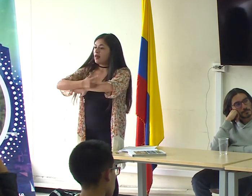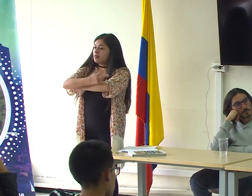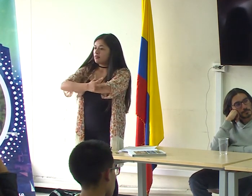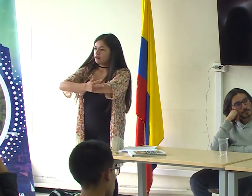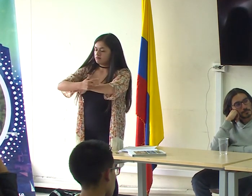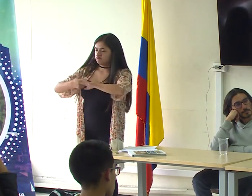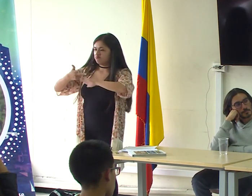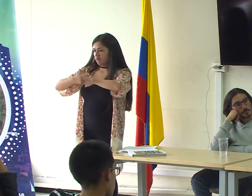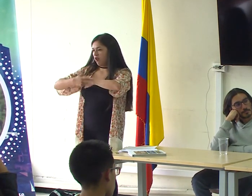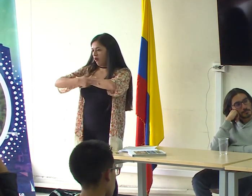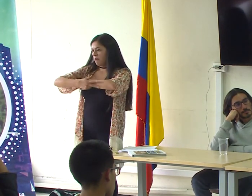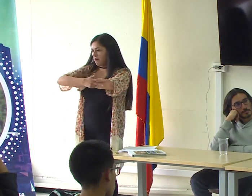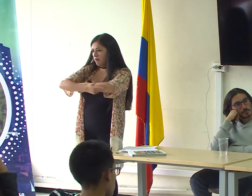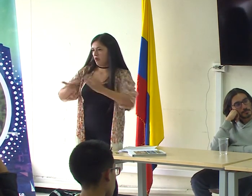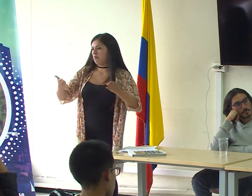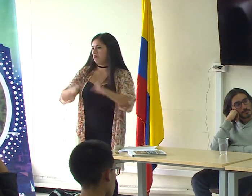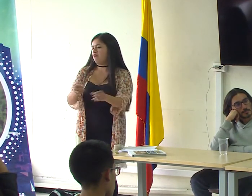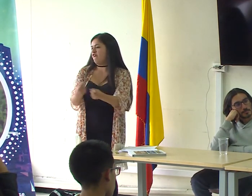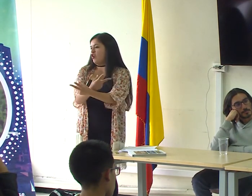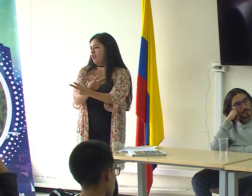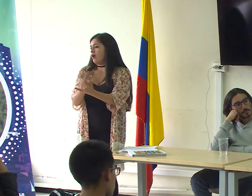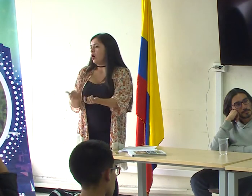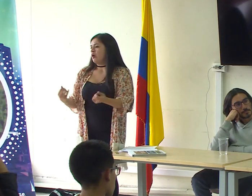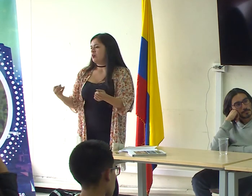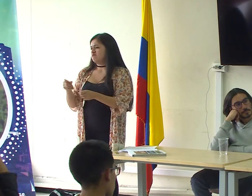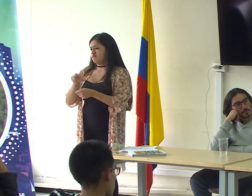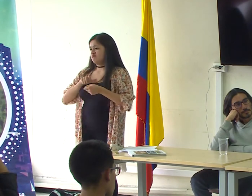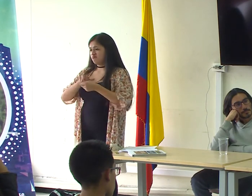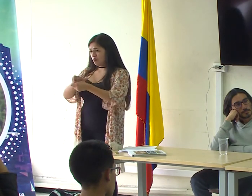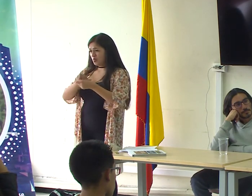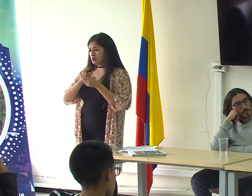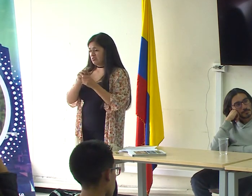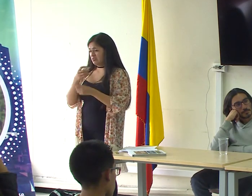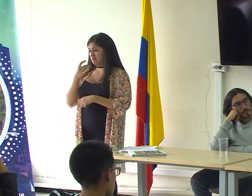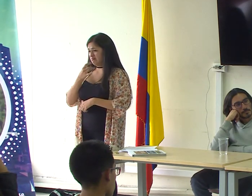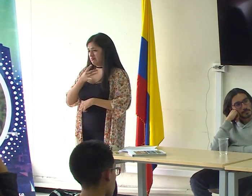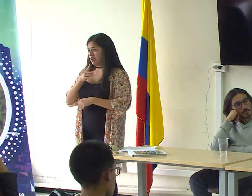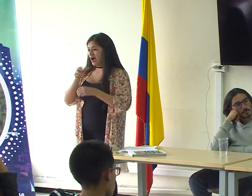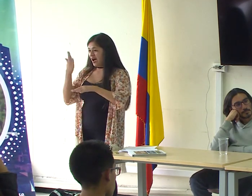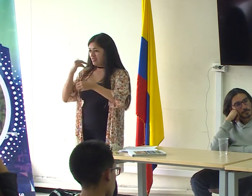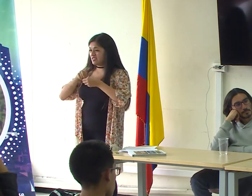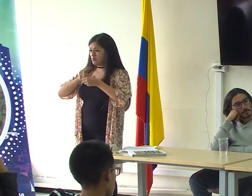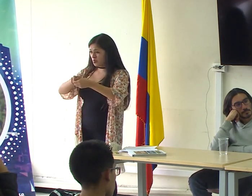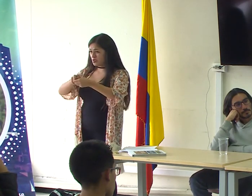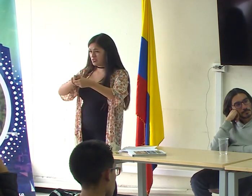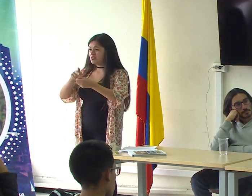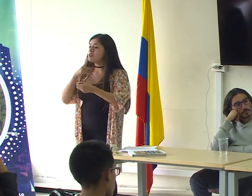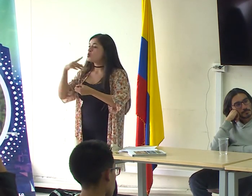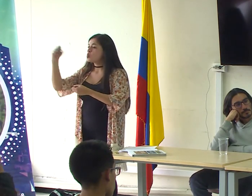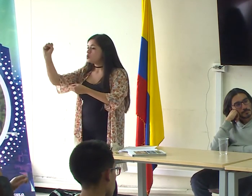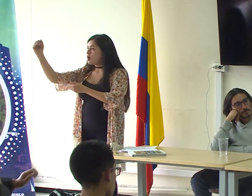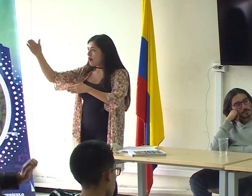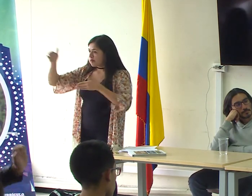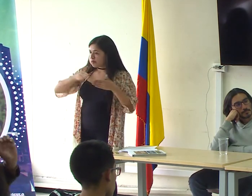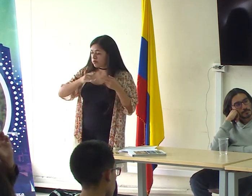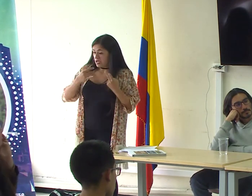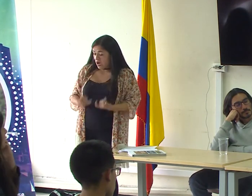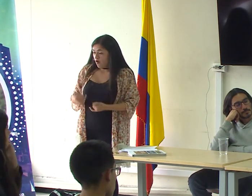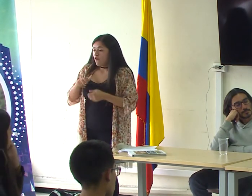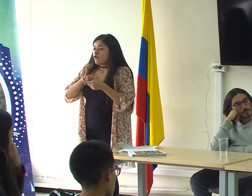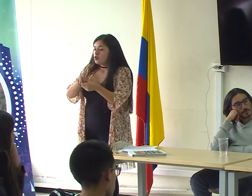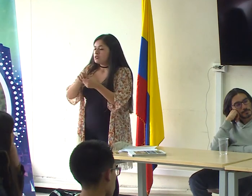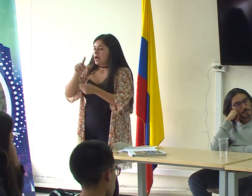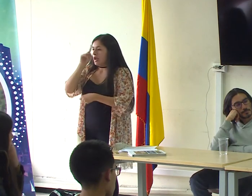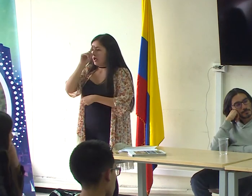lo reemplazamos por torpes buses rusos y luego por torpes buses alemanes aquí teníamos